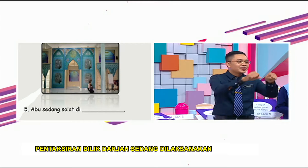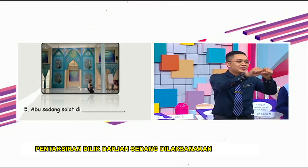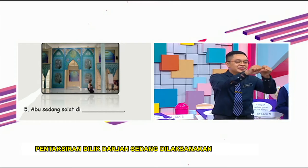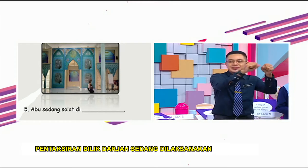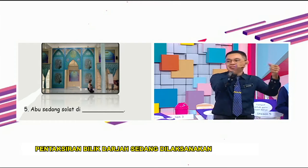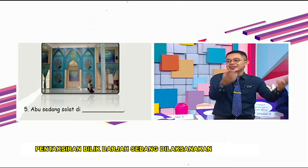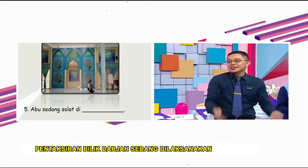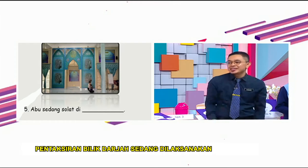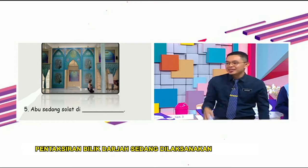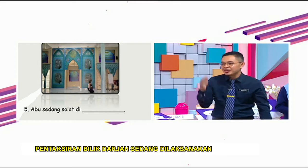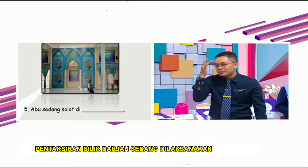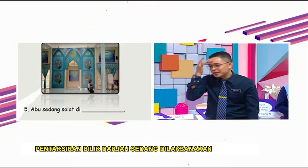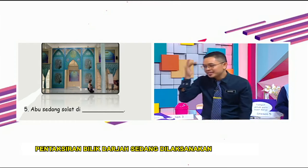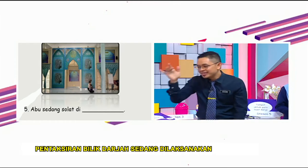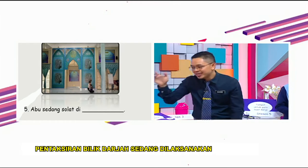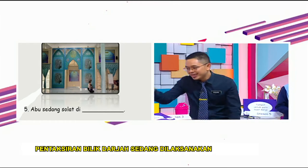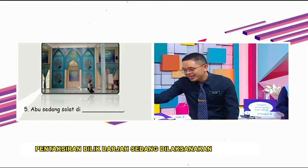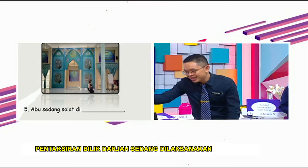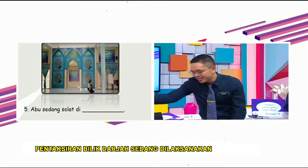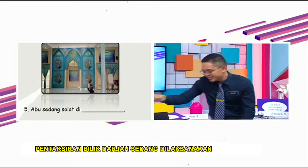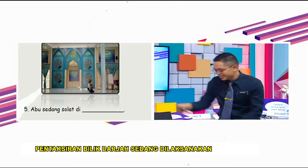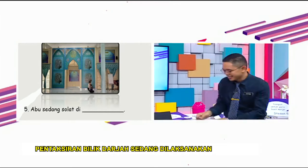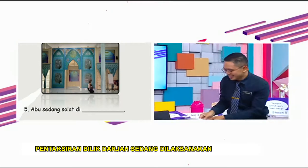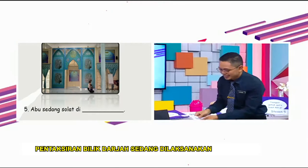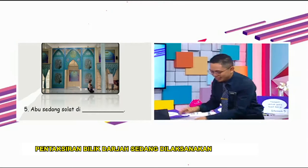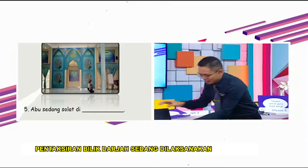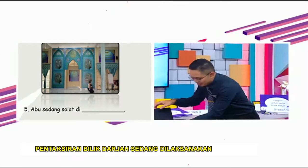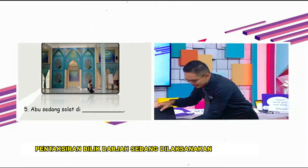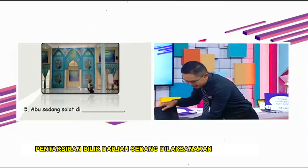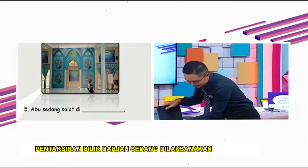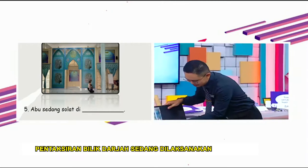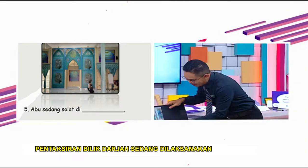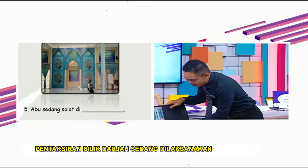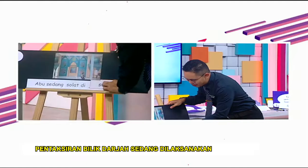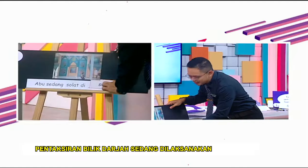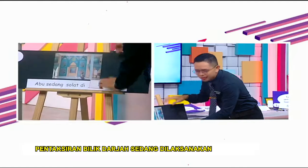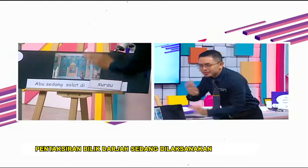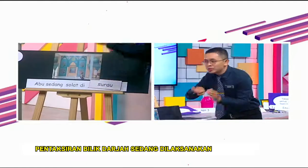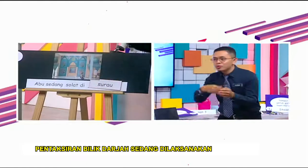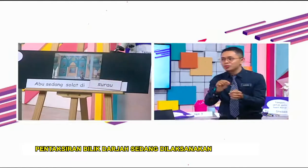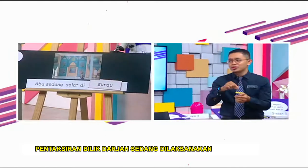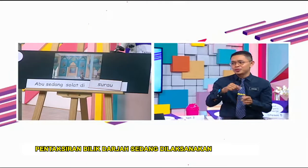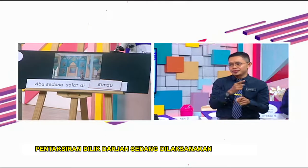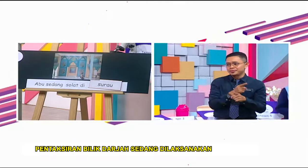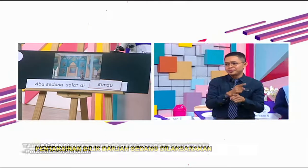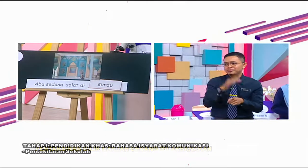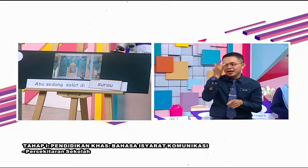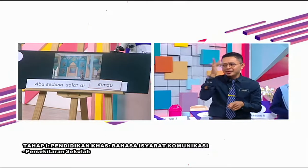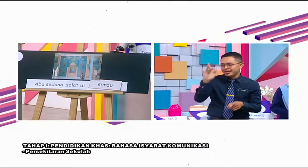Surau. Okey, pandai. Lima, okay. Betul. Semua betul. Terima kasih. Pandailah